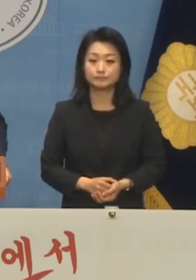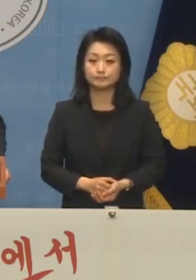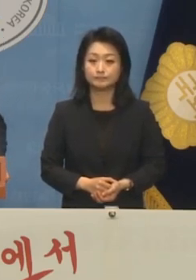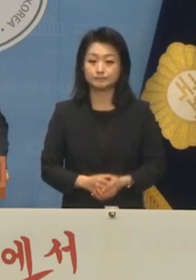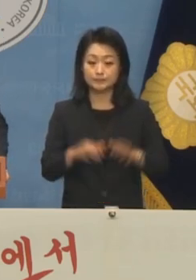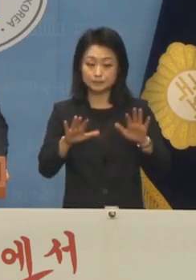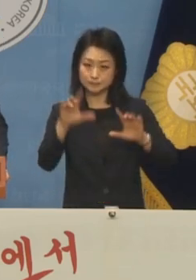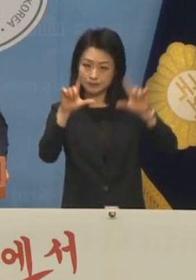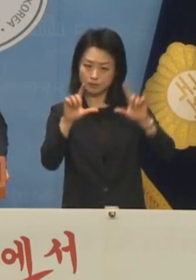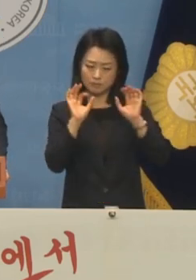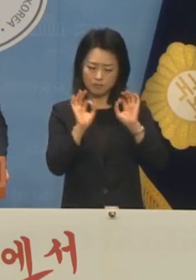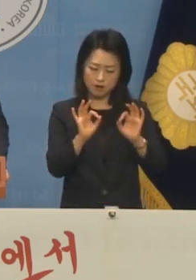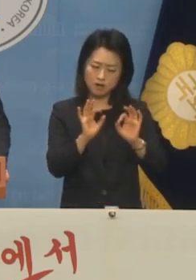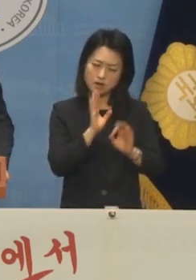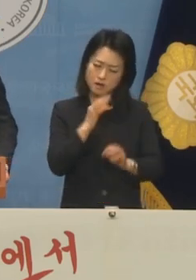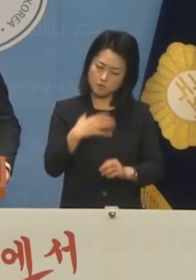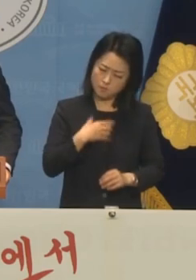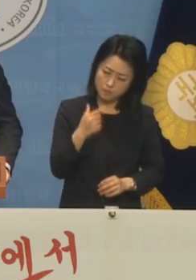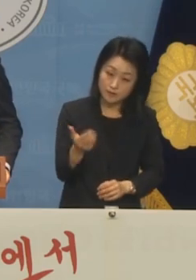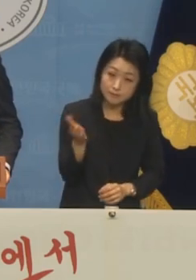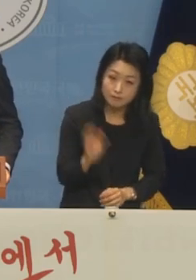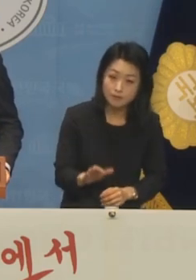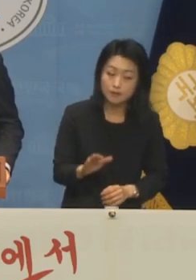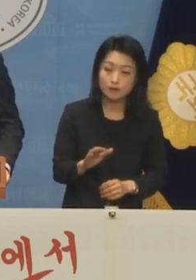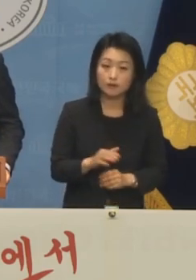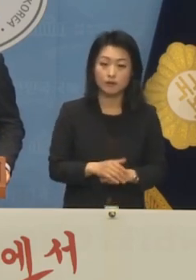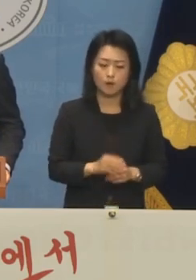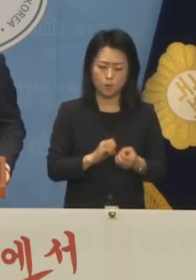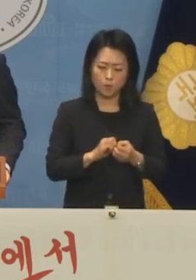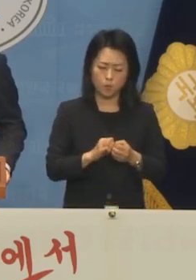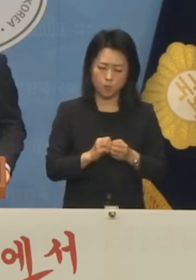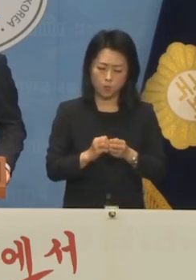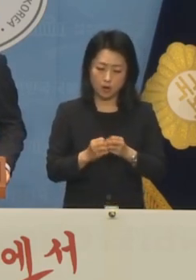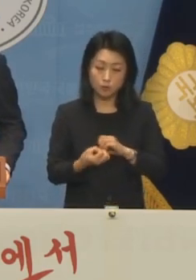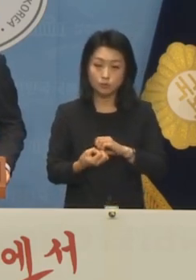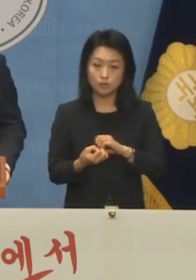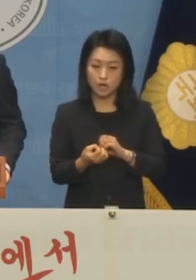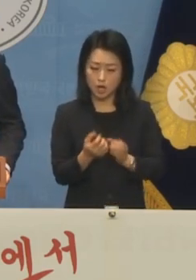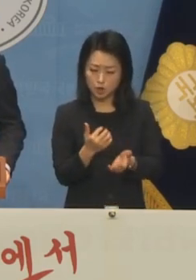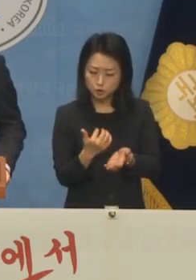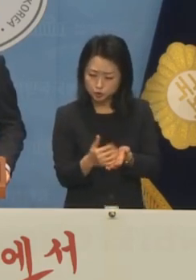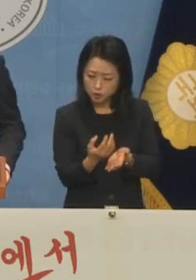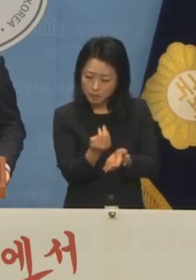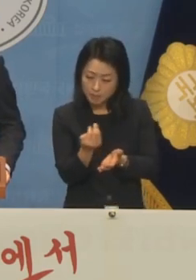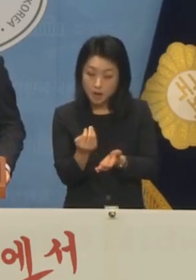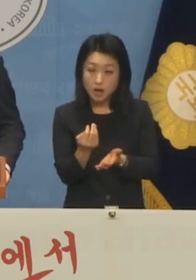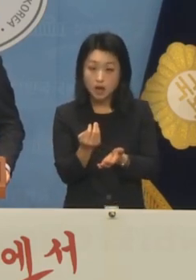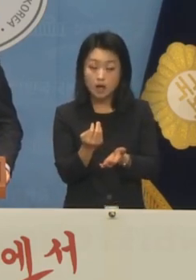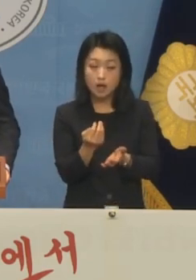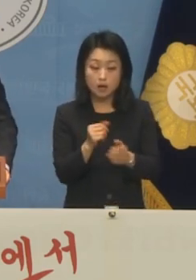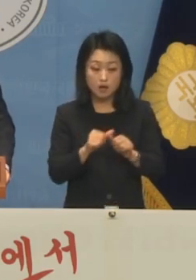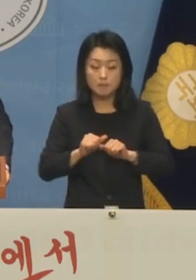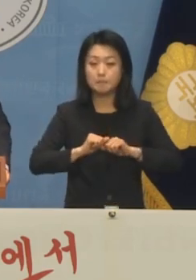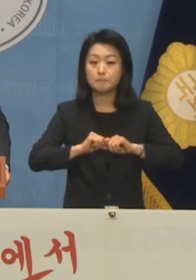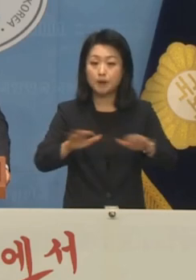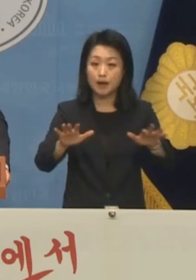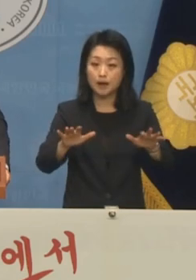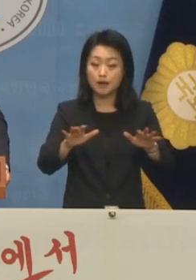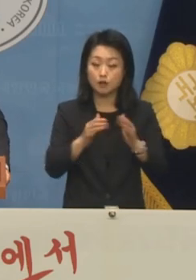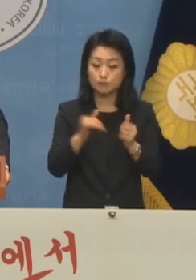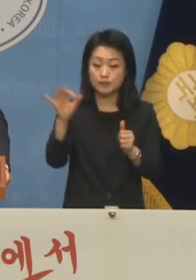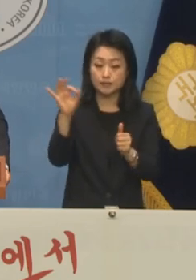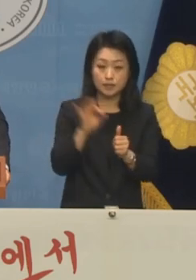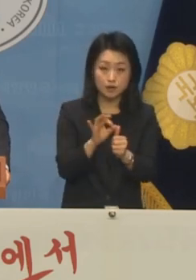실제 상황이 이러함에도 불구하고 여전히 왜곡된 수치가 떠돌고 있습니다. 소위